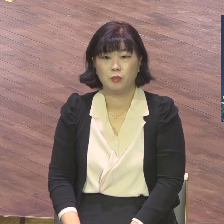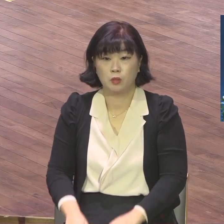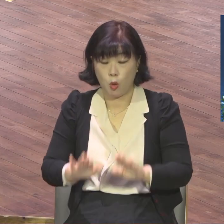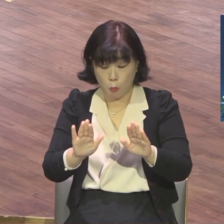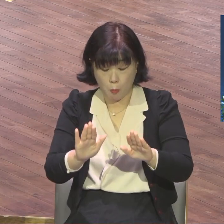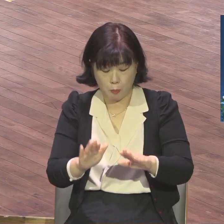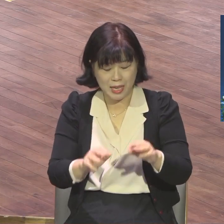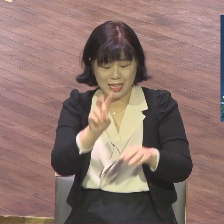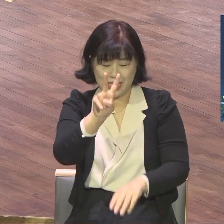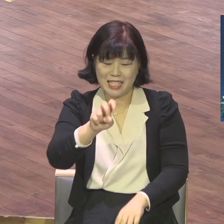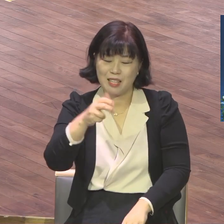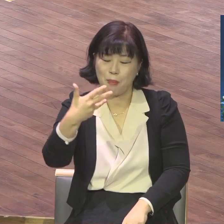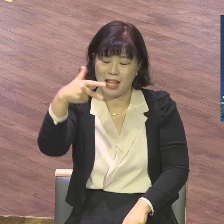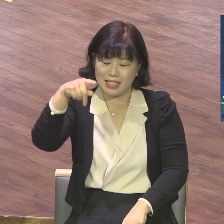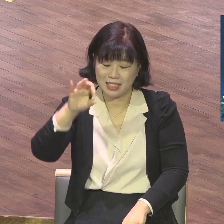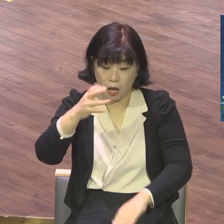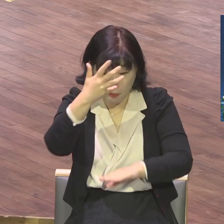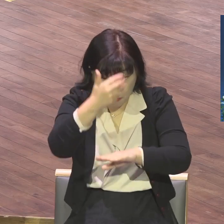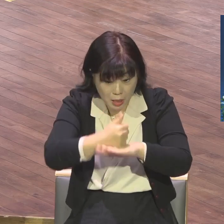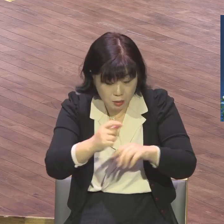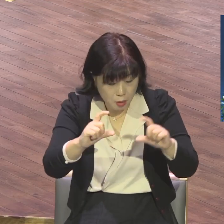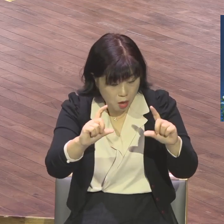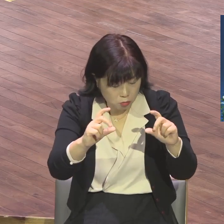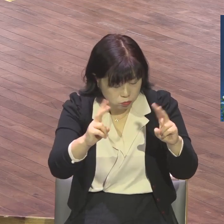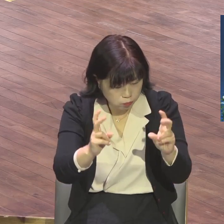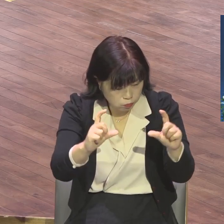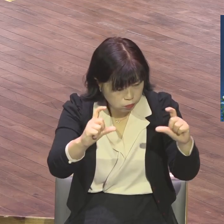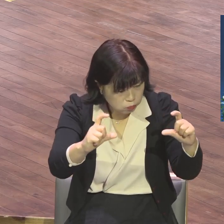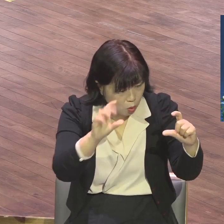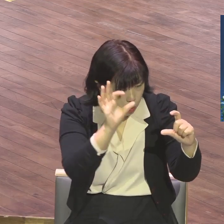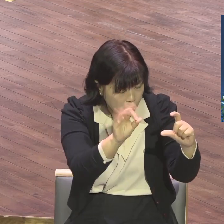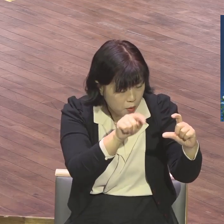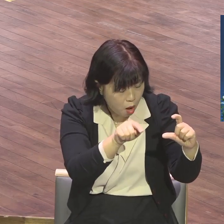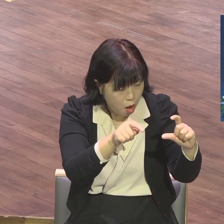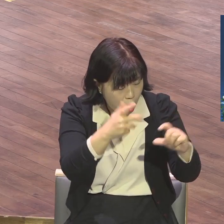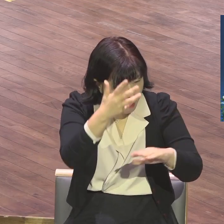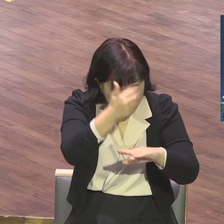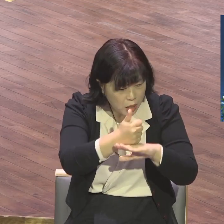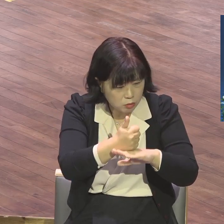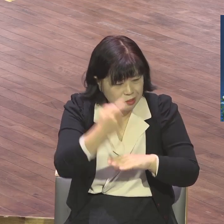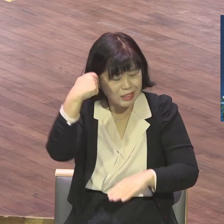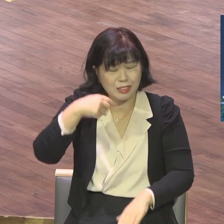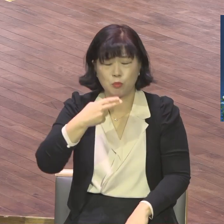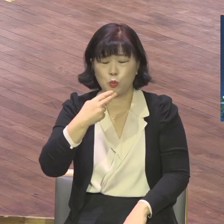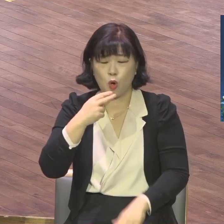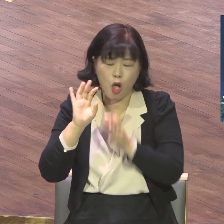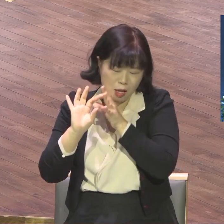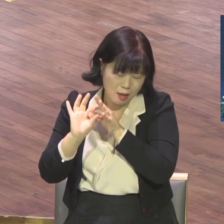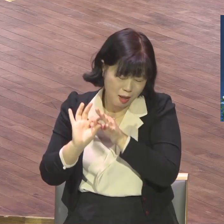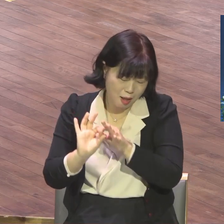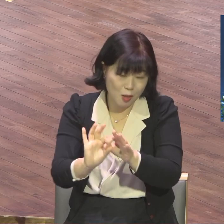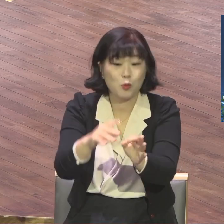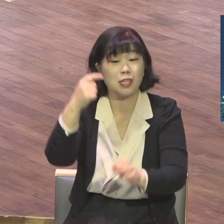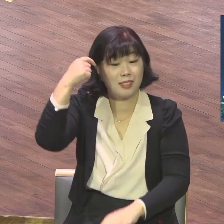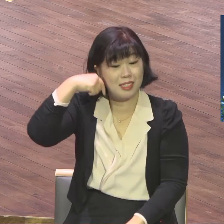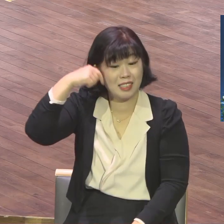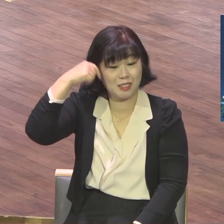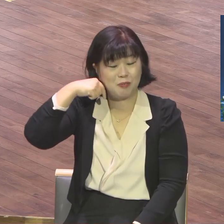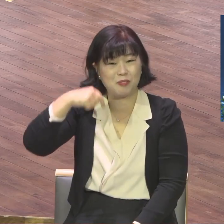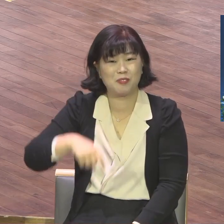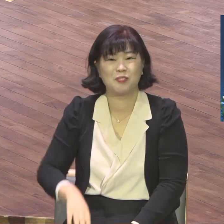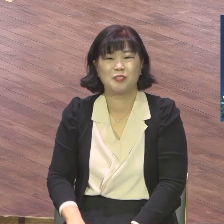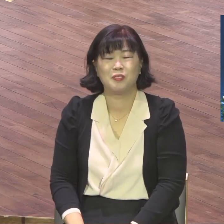게 아니에요. 끝났지만 끝난 게 아니다. 사도행전의 저자 이 누가는 본문의 이